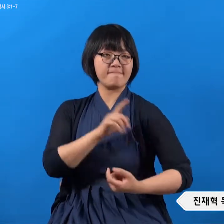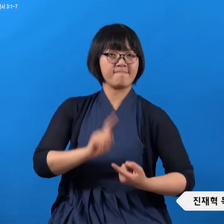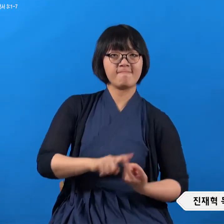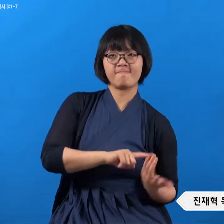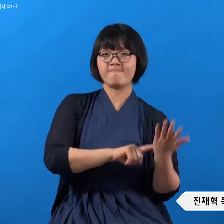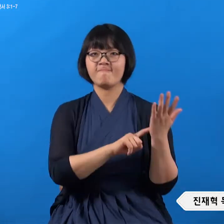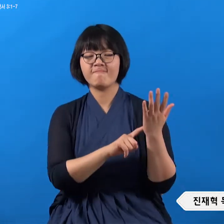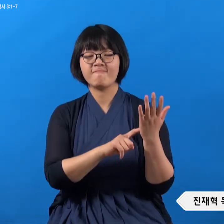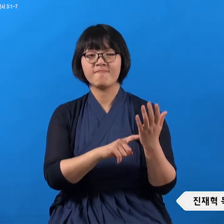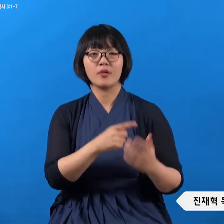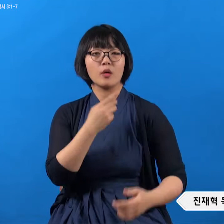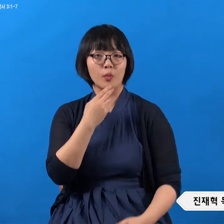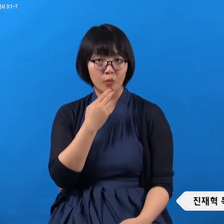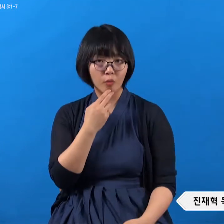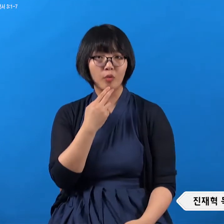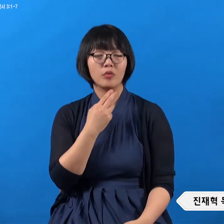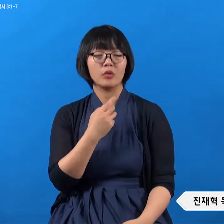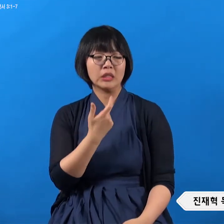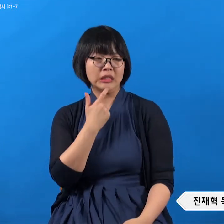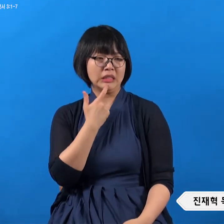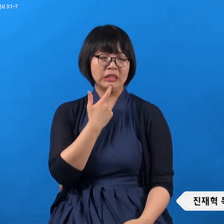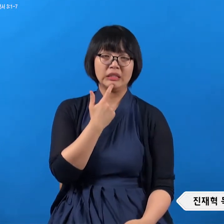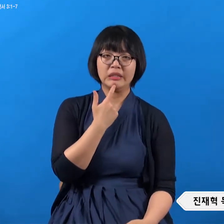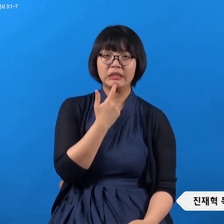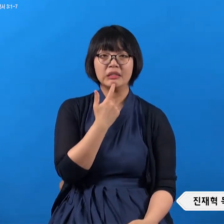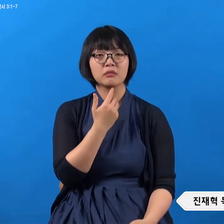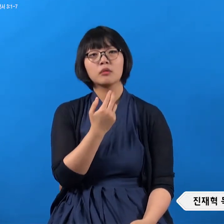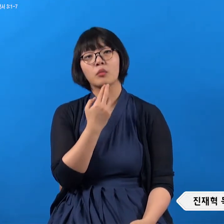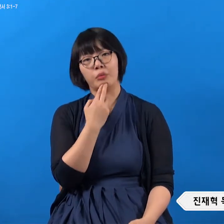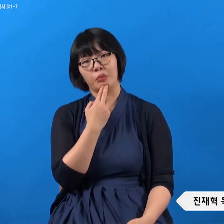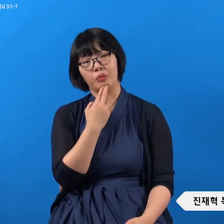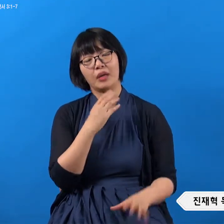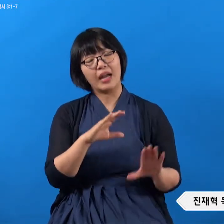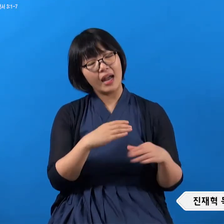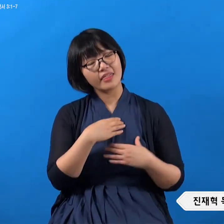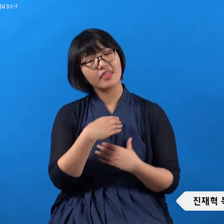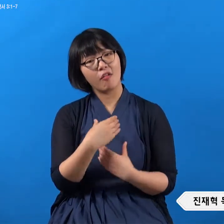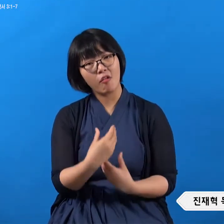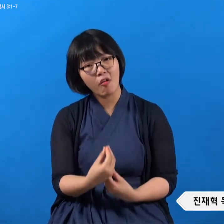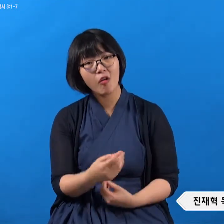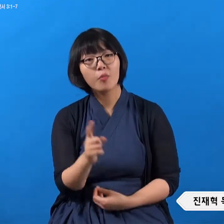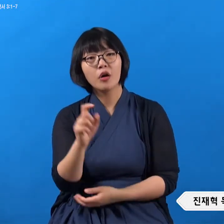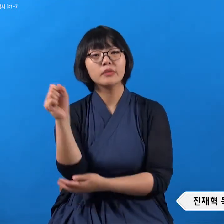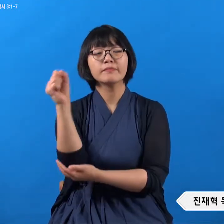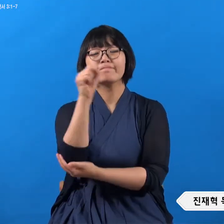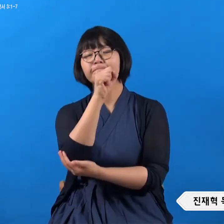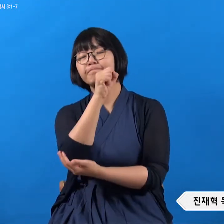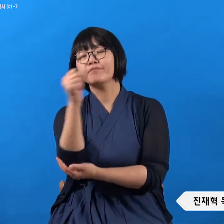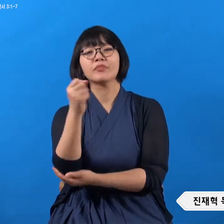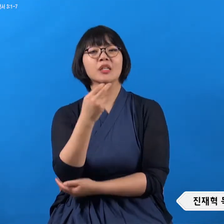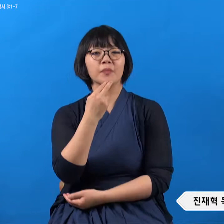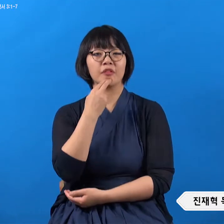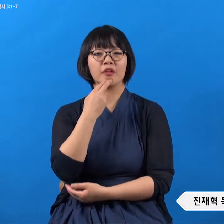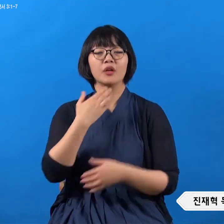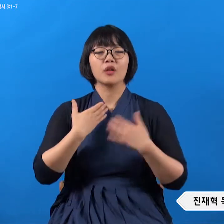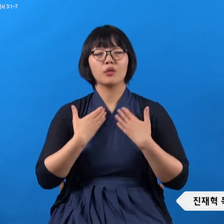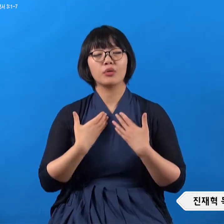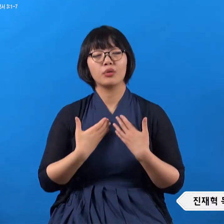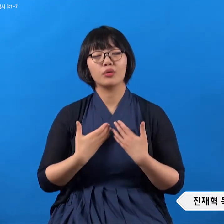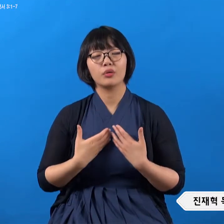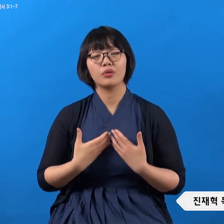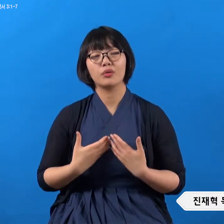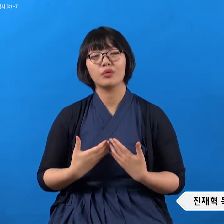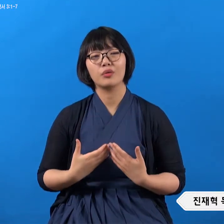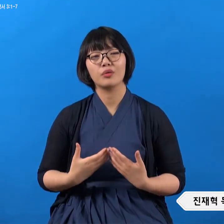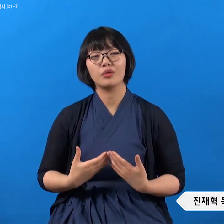주장하지 않습니다. 억지, 우기지 않습니다. 안정은 흔들리지 않는 그